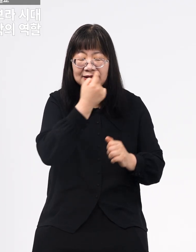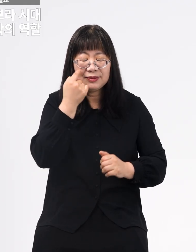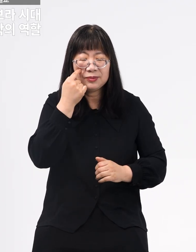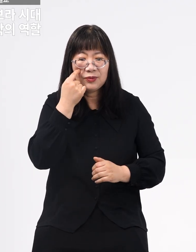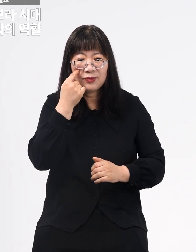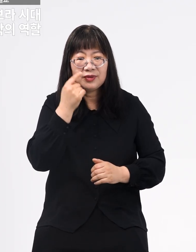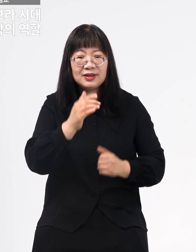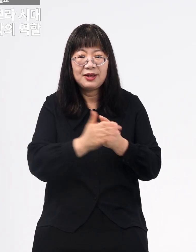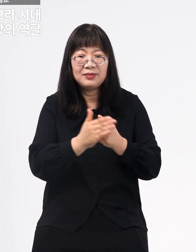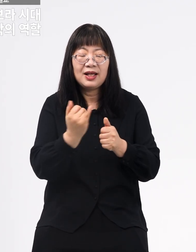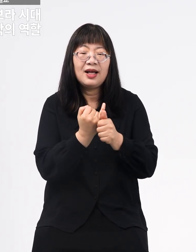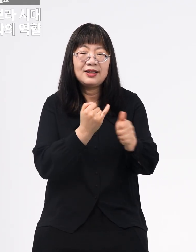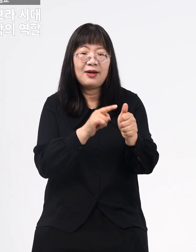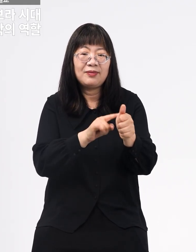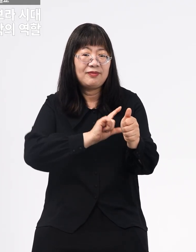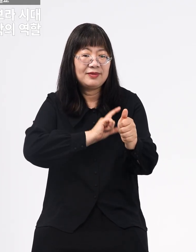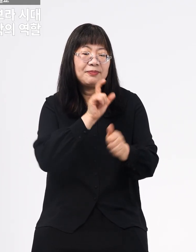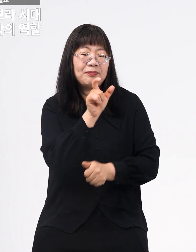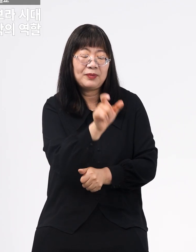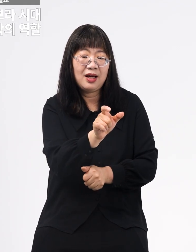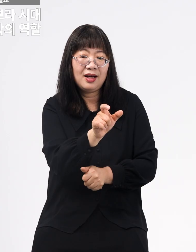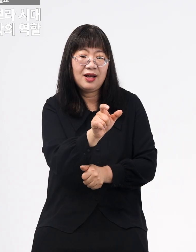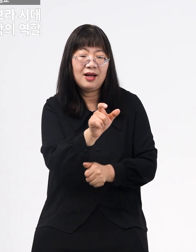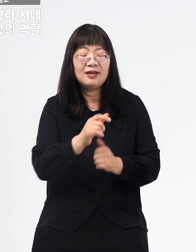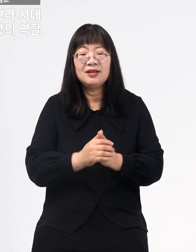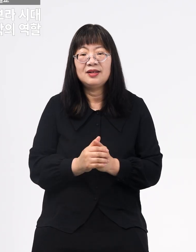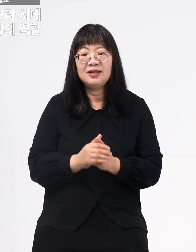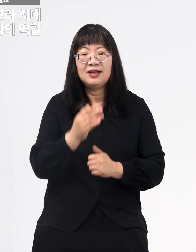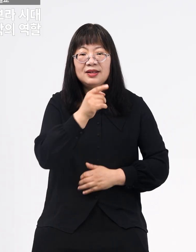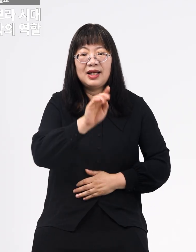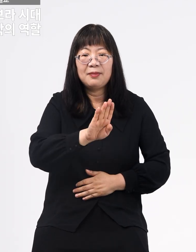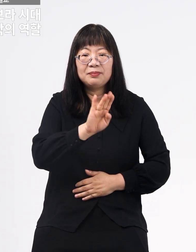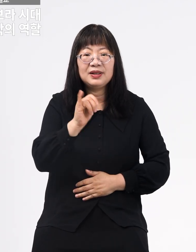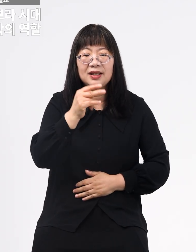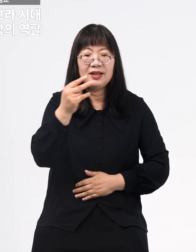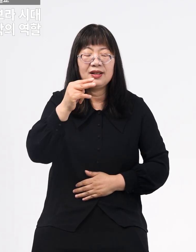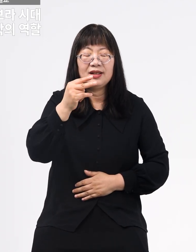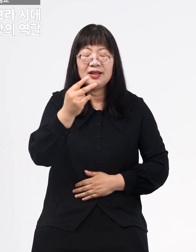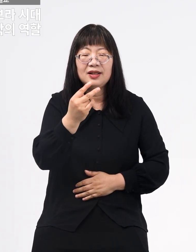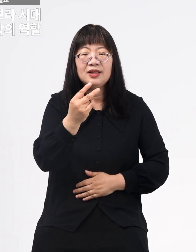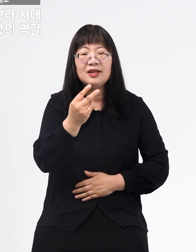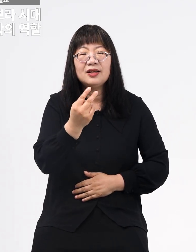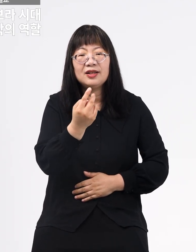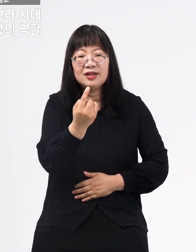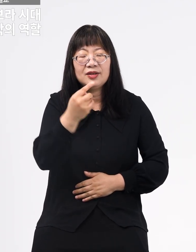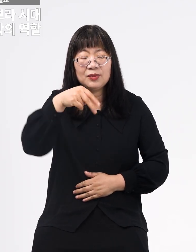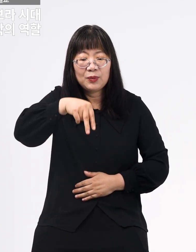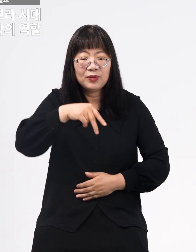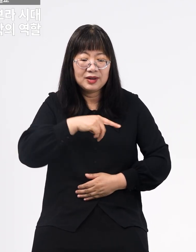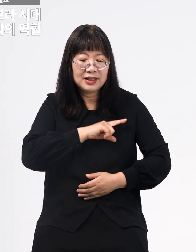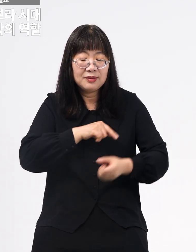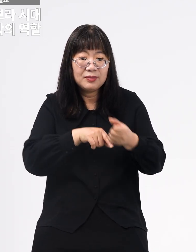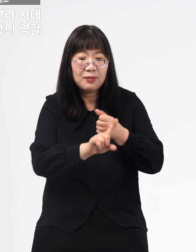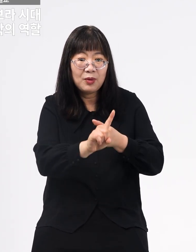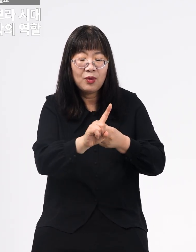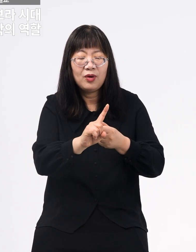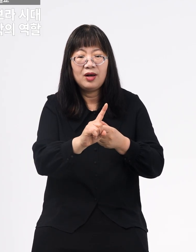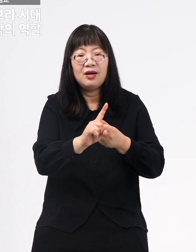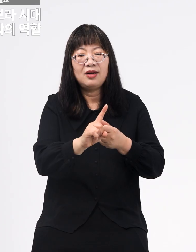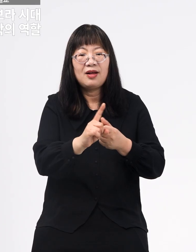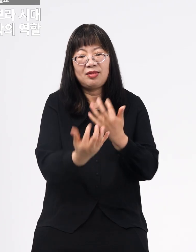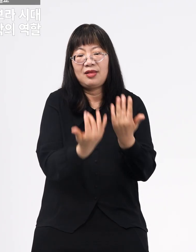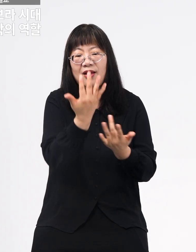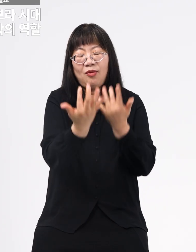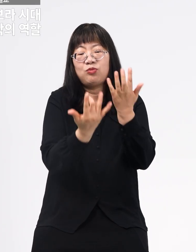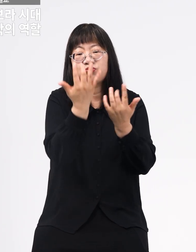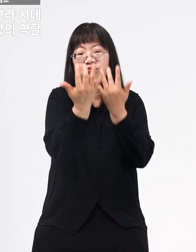아내? 라피돗의 아내. 라피돗이라는 말을 굳이 의미를 밝히자면 타오르는 불,